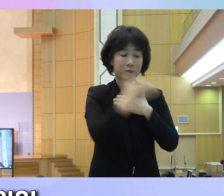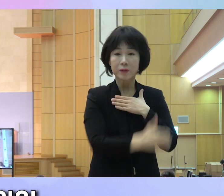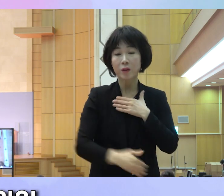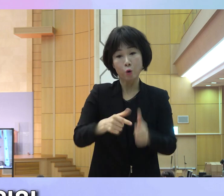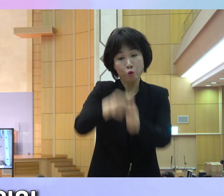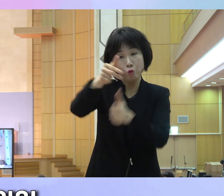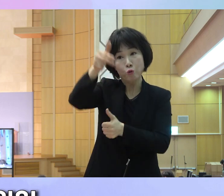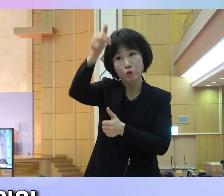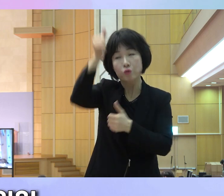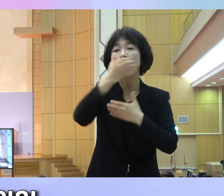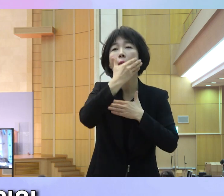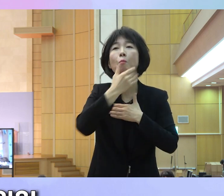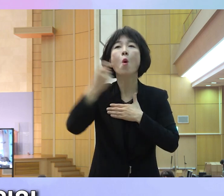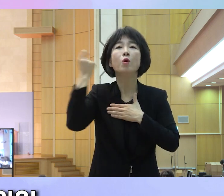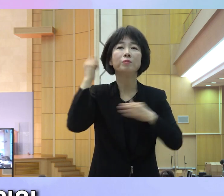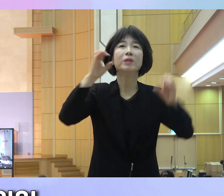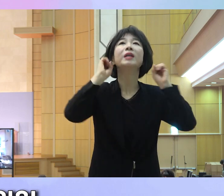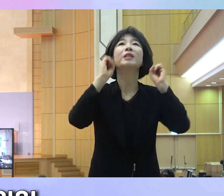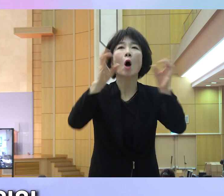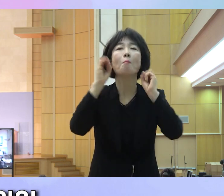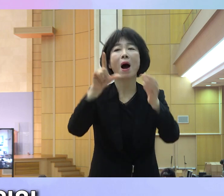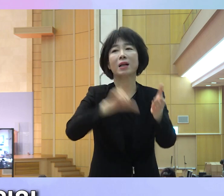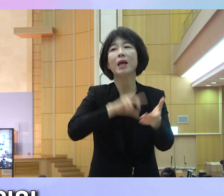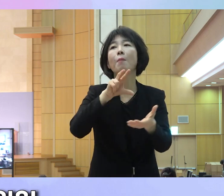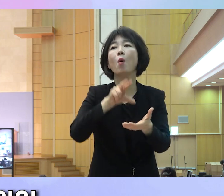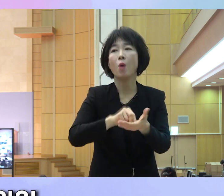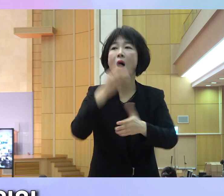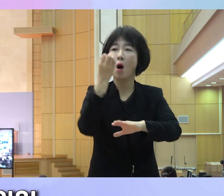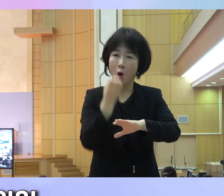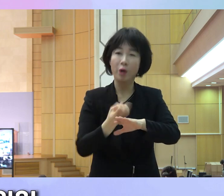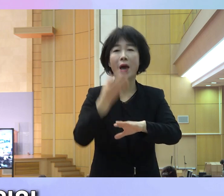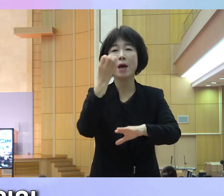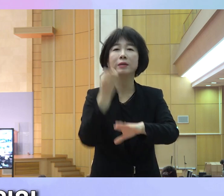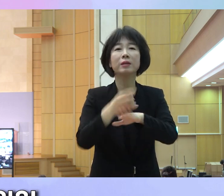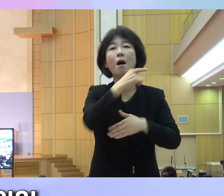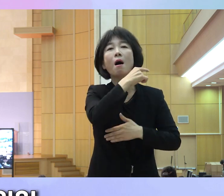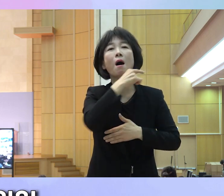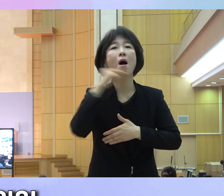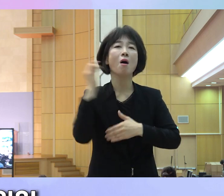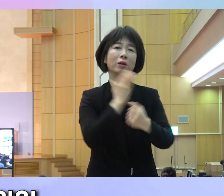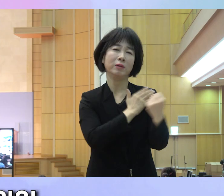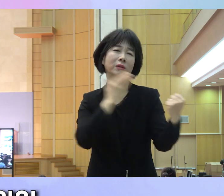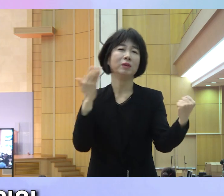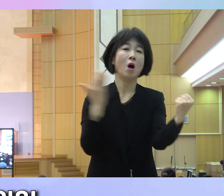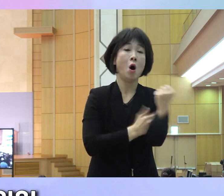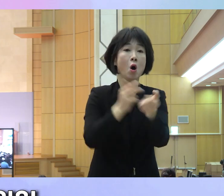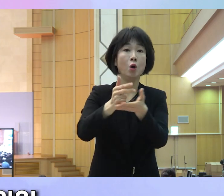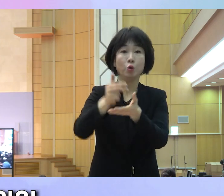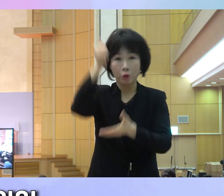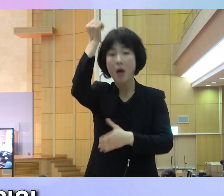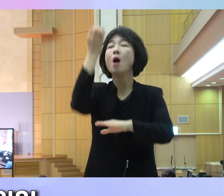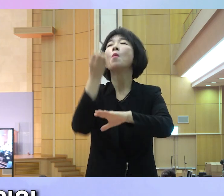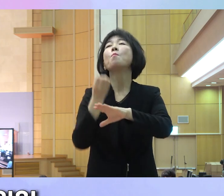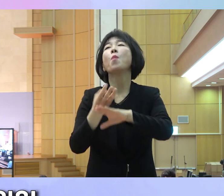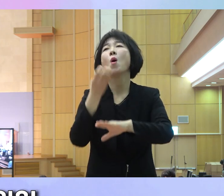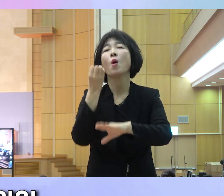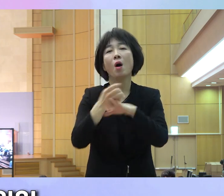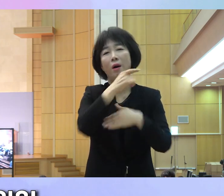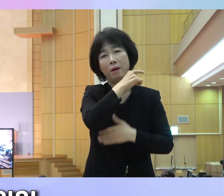구주의 복음을 전할제모 보혈의 능력 주의